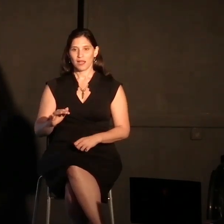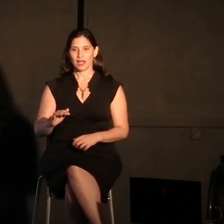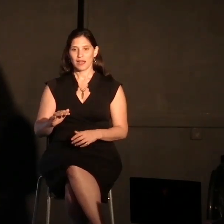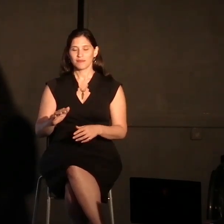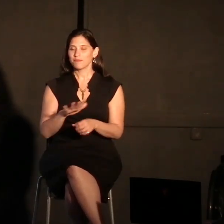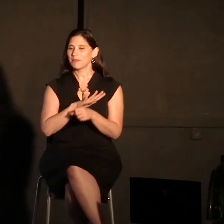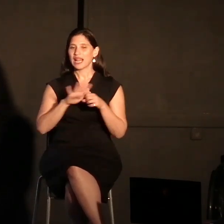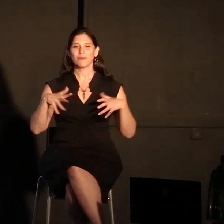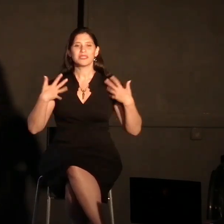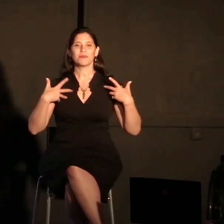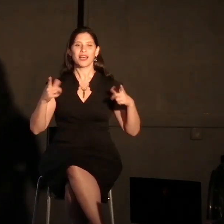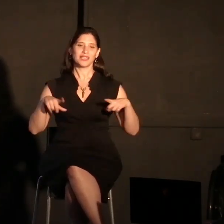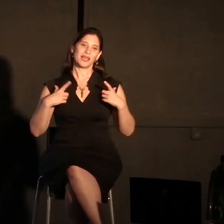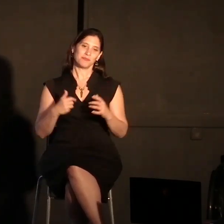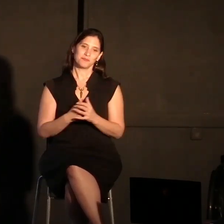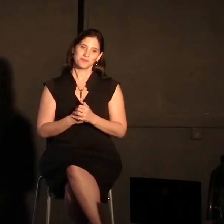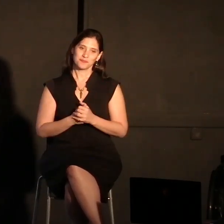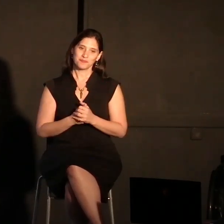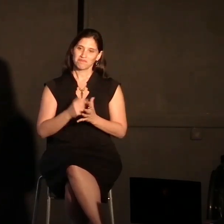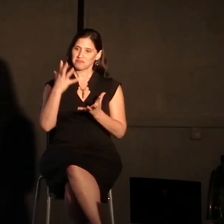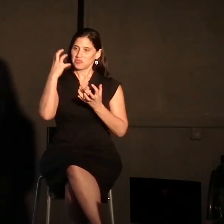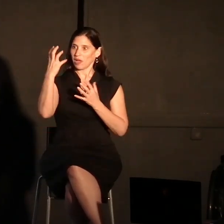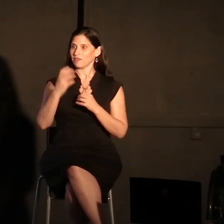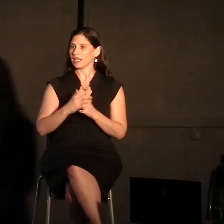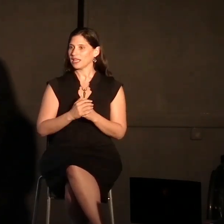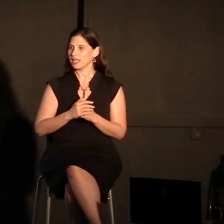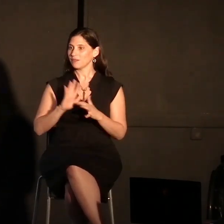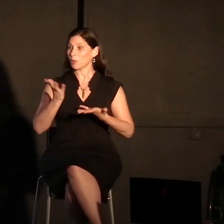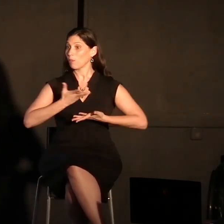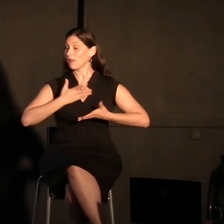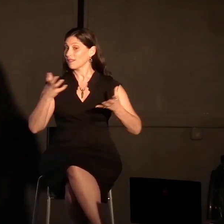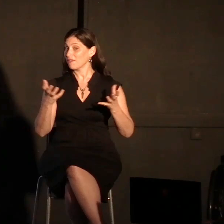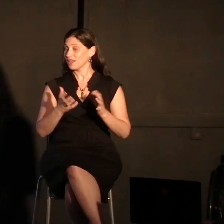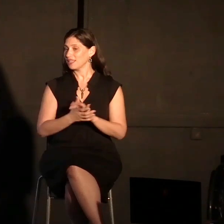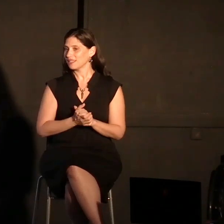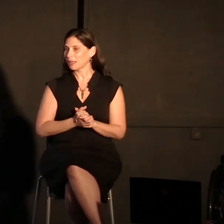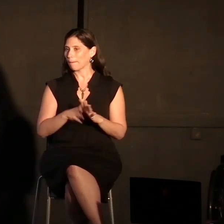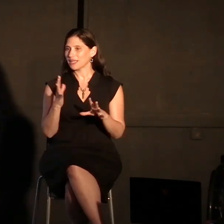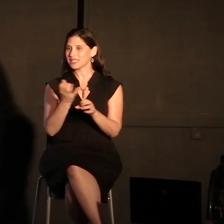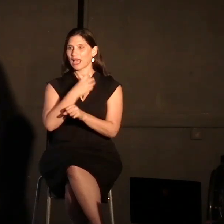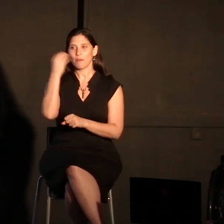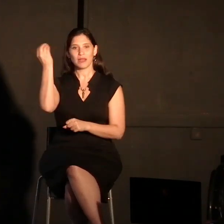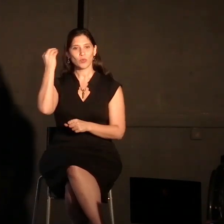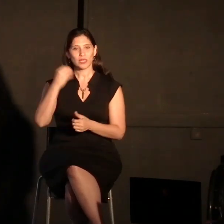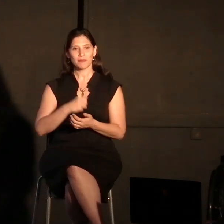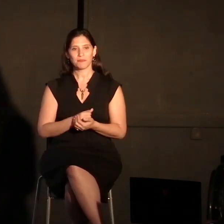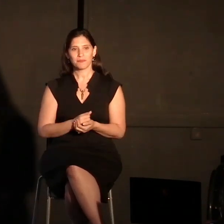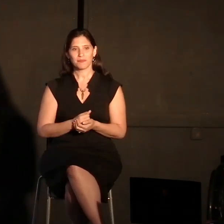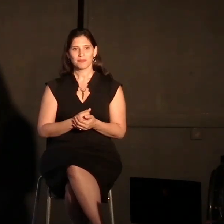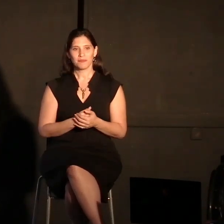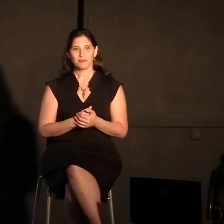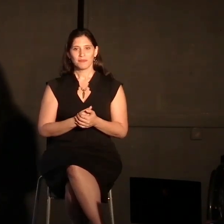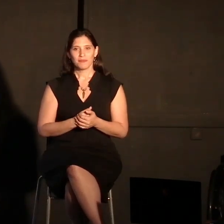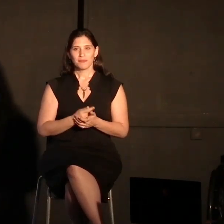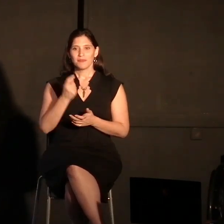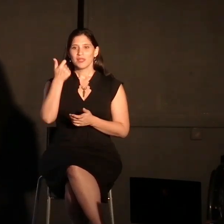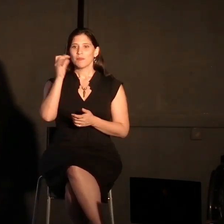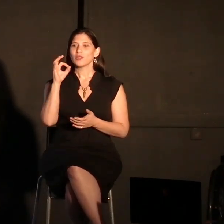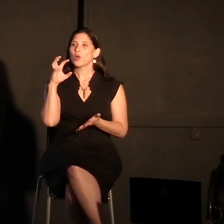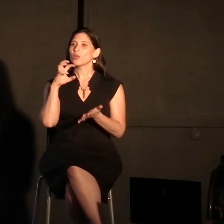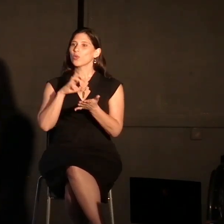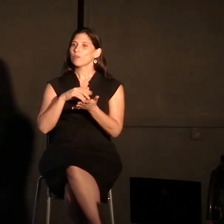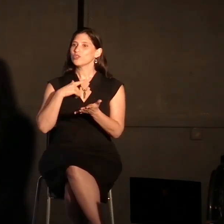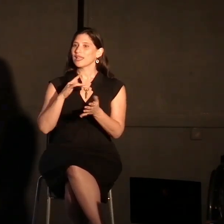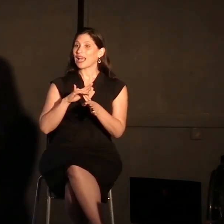בשמחת חיים שטנית מקובלת חברתית מצליחה בלימודים כמעט כל תחום